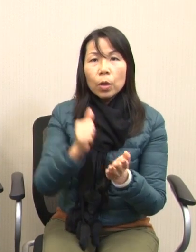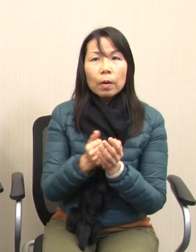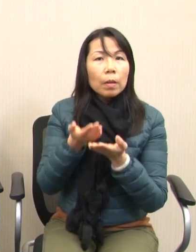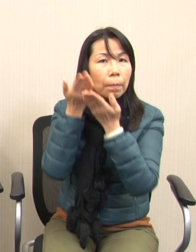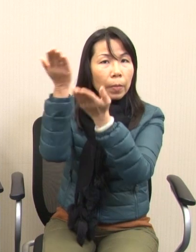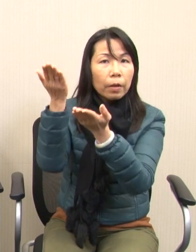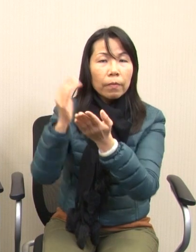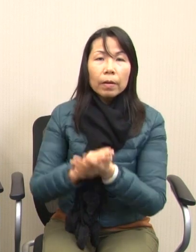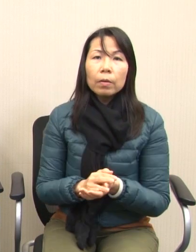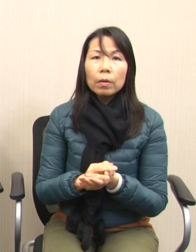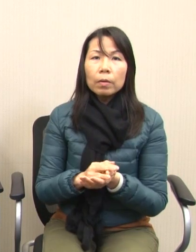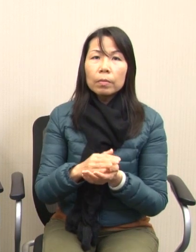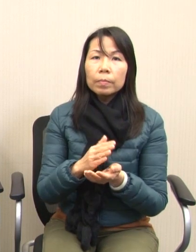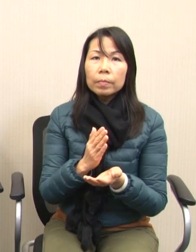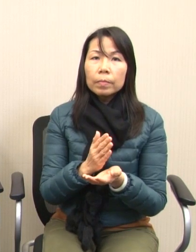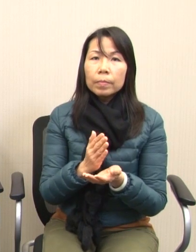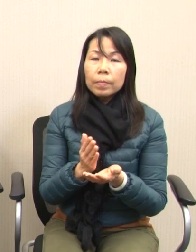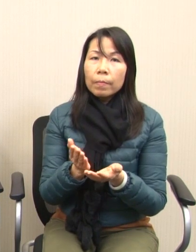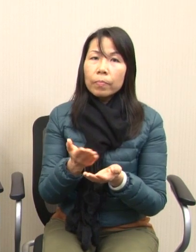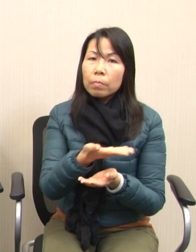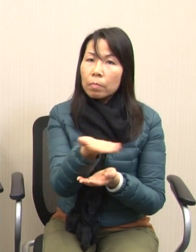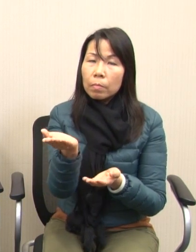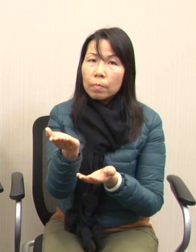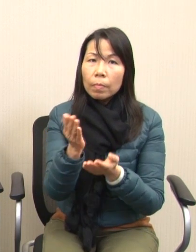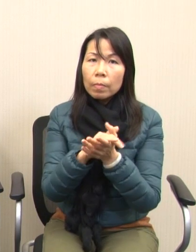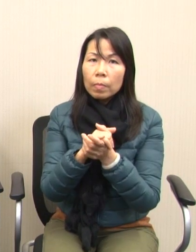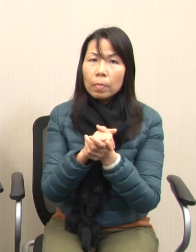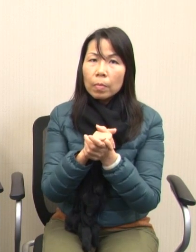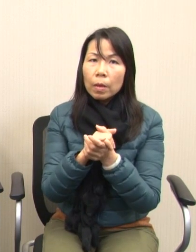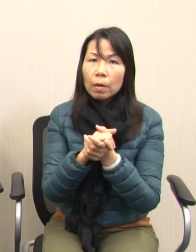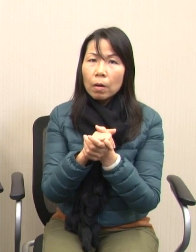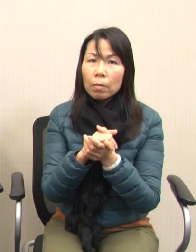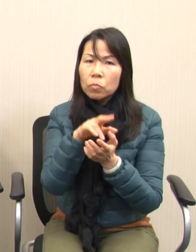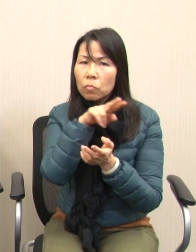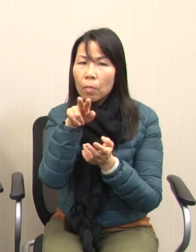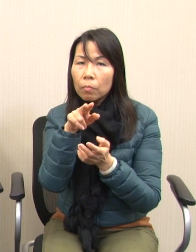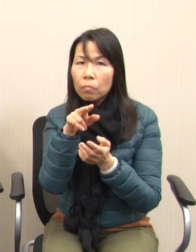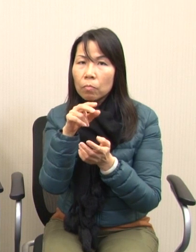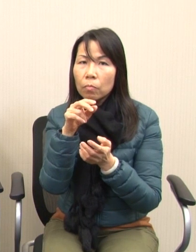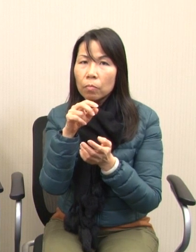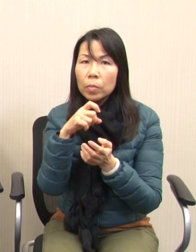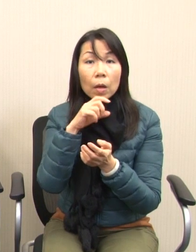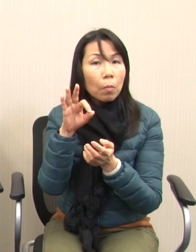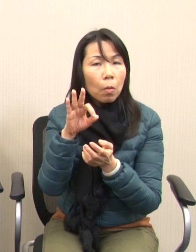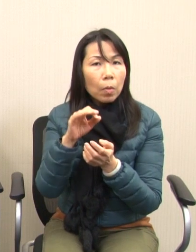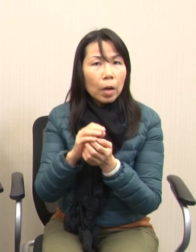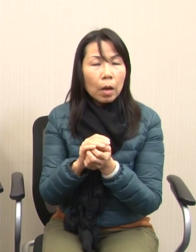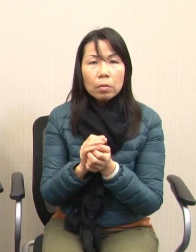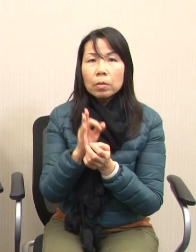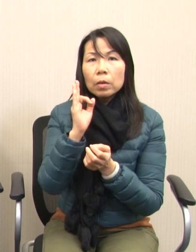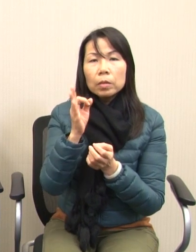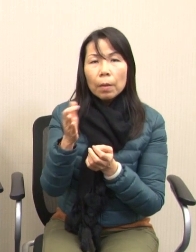土。我實講，各位，我唔知你睇唔睇到啦。三百幾個嘅所